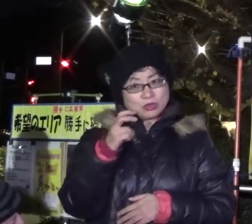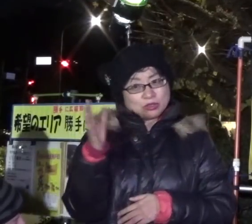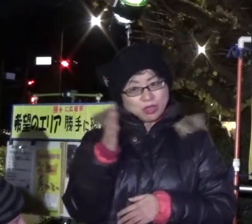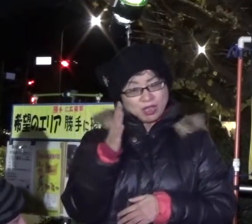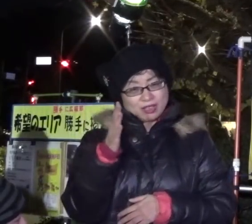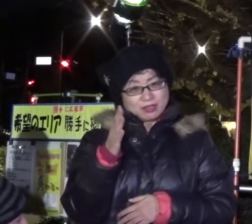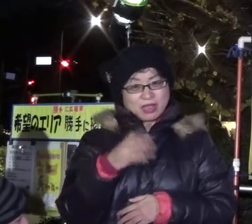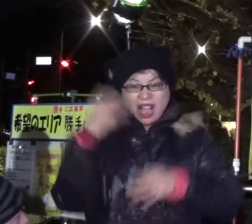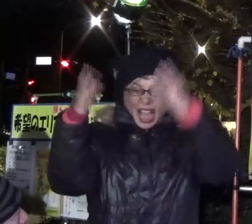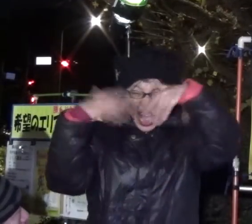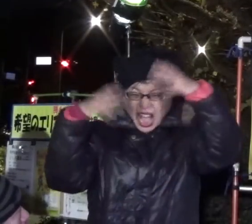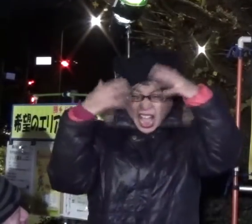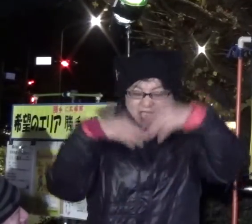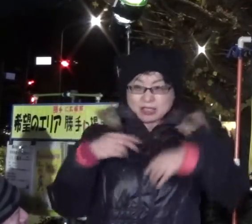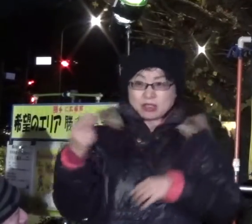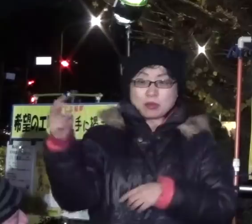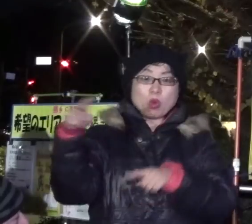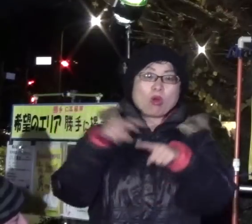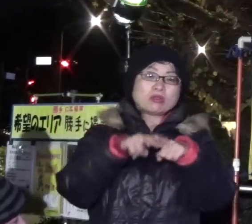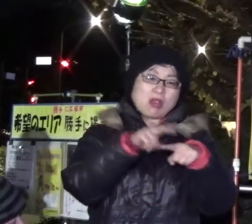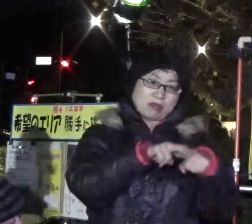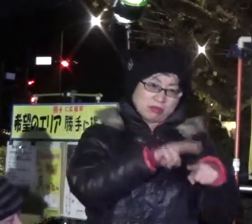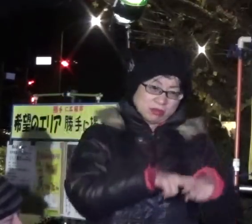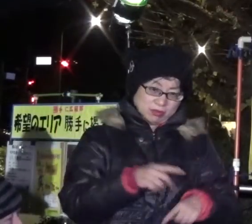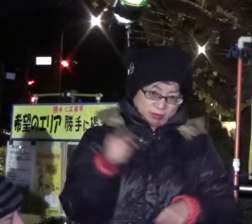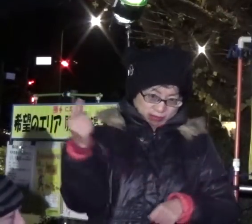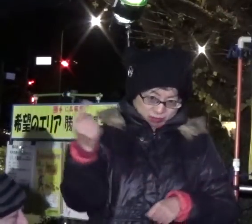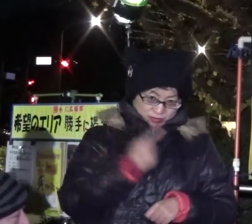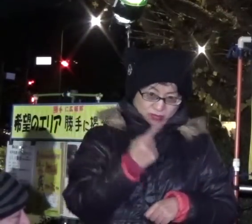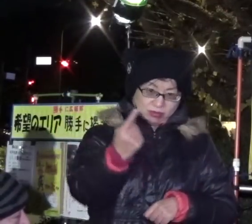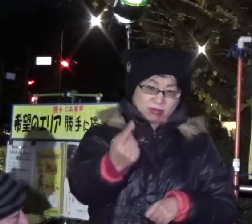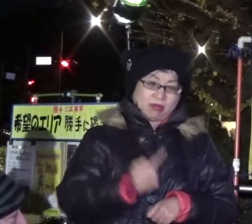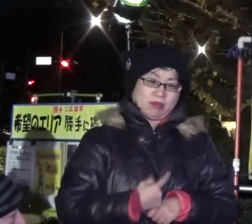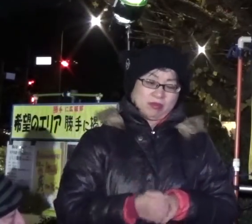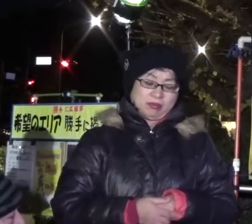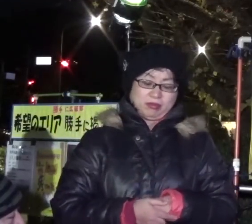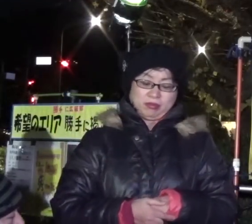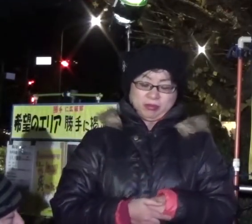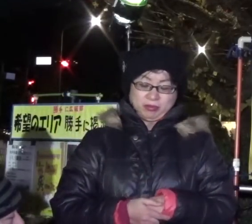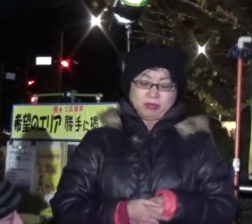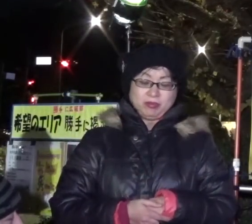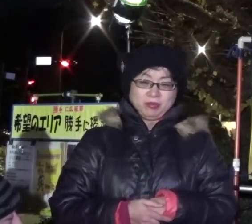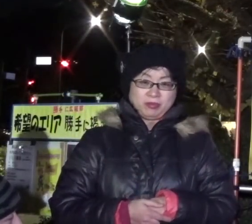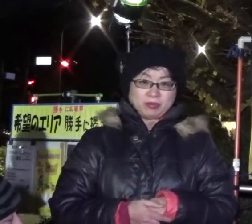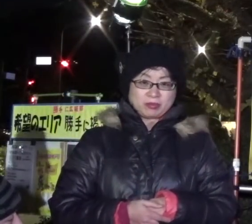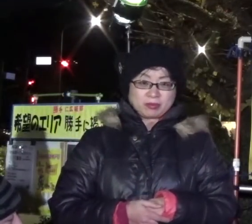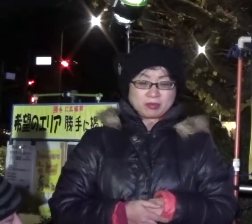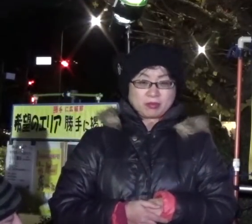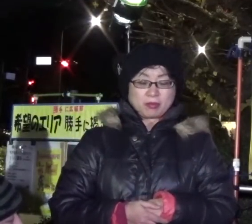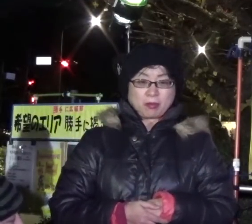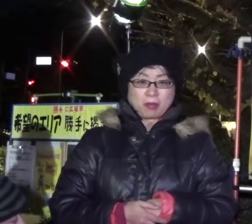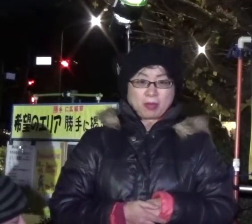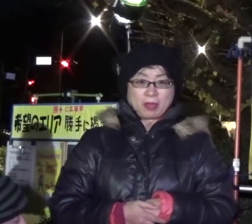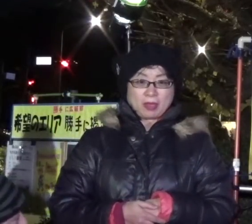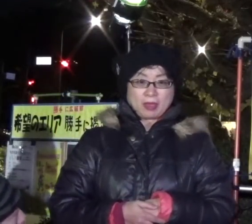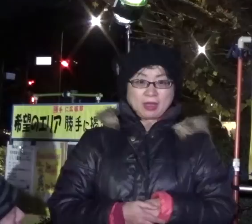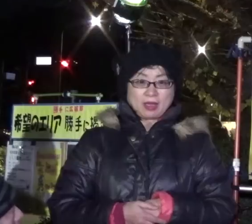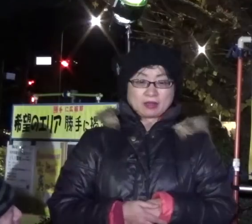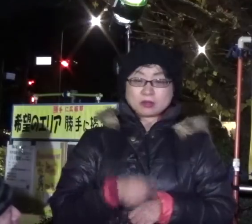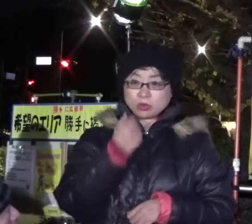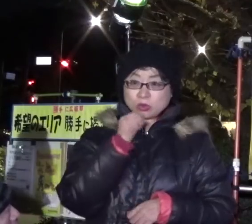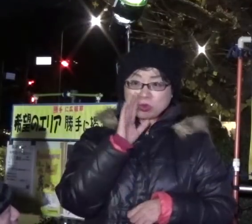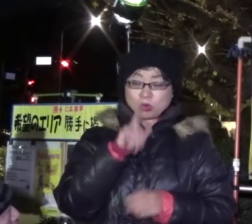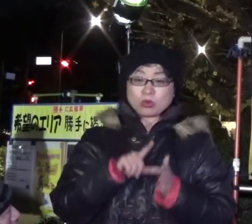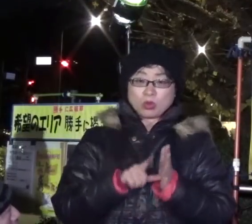ね、結構ね、その中に、嵐の中にも、いらっしゃって、で、恐れ多くもその時